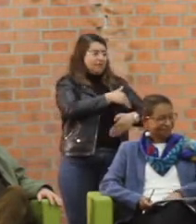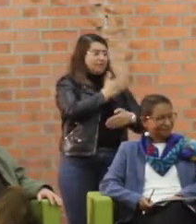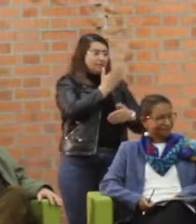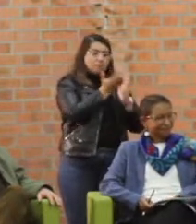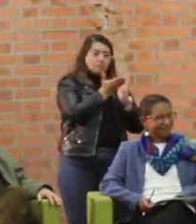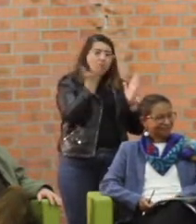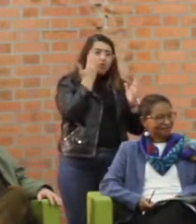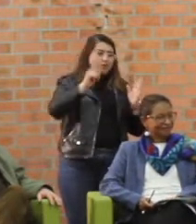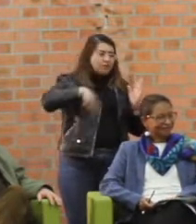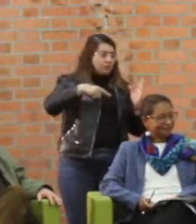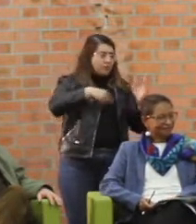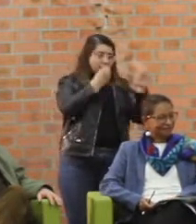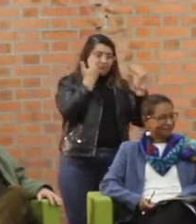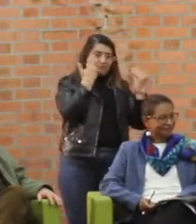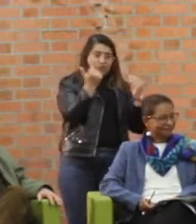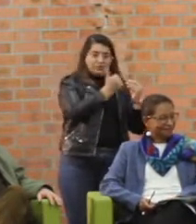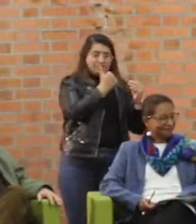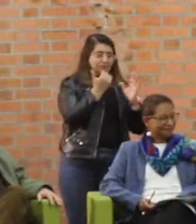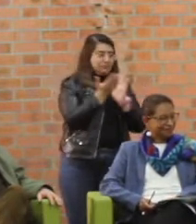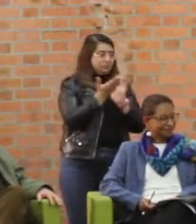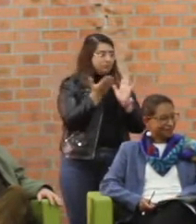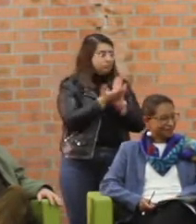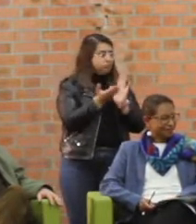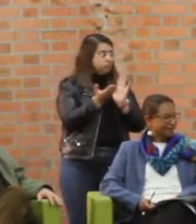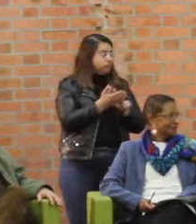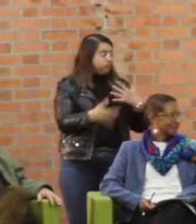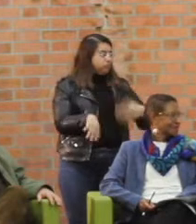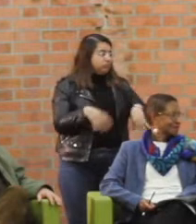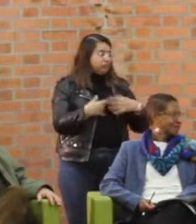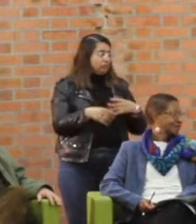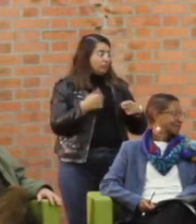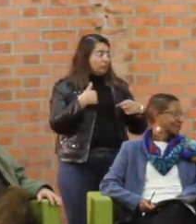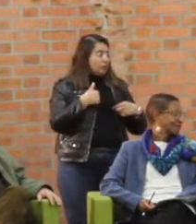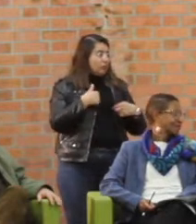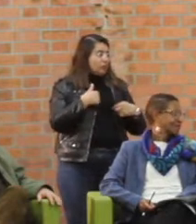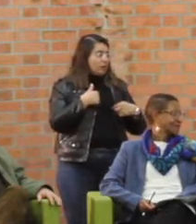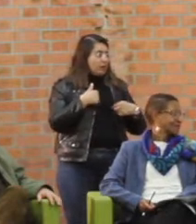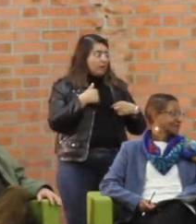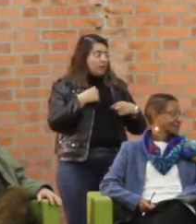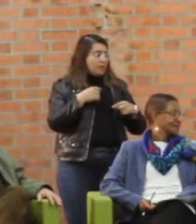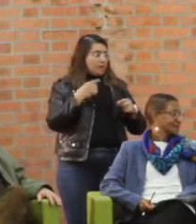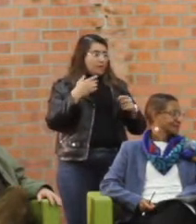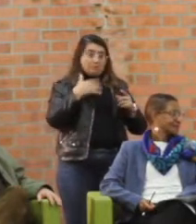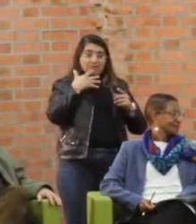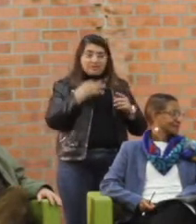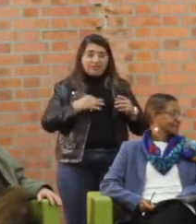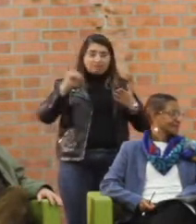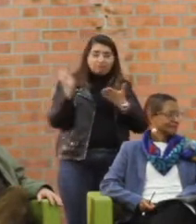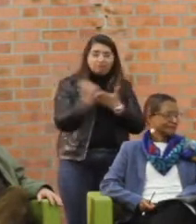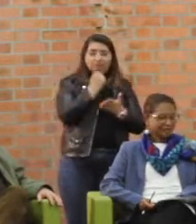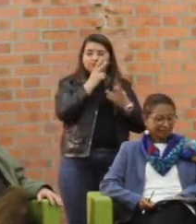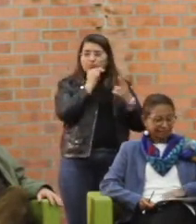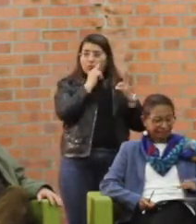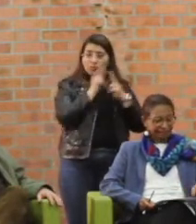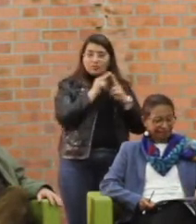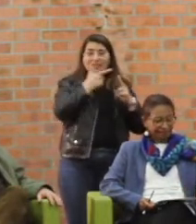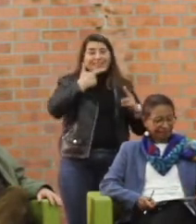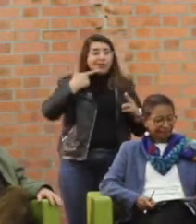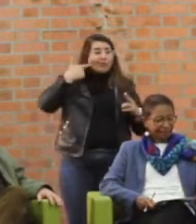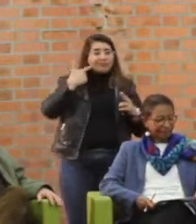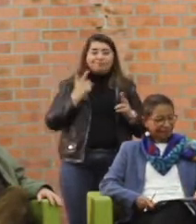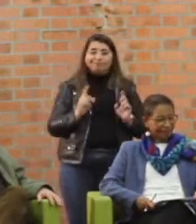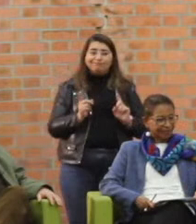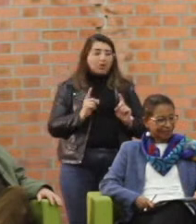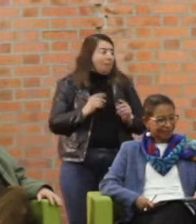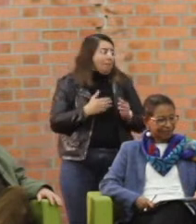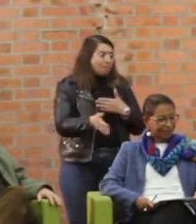de las mujeres y a la escuela de estudios de género invitarme Yo tampoco conocí a Lucy bartenberg me llegaron los